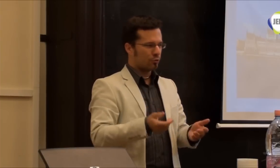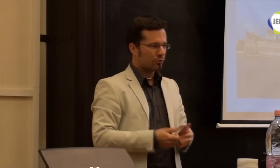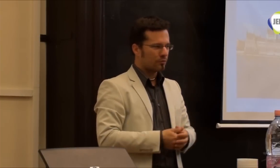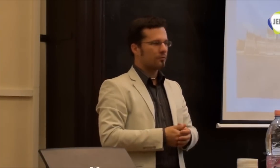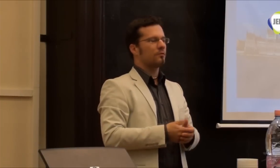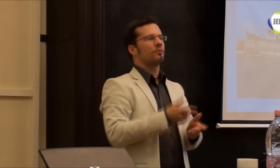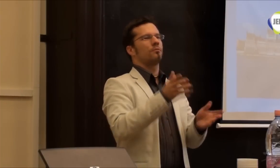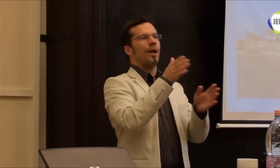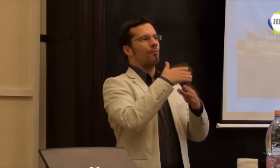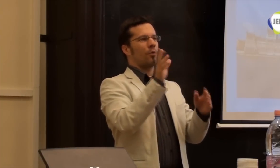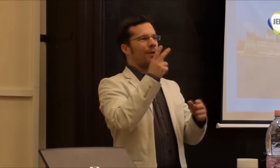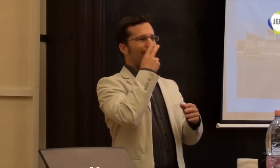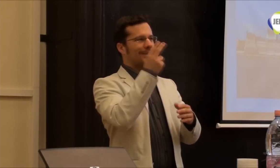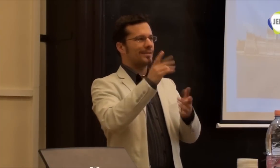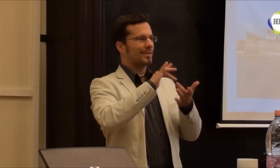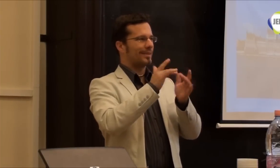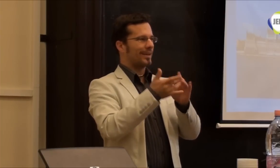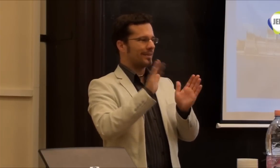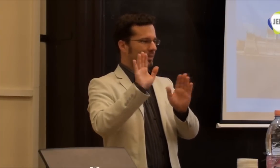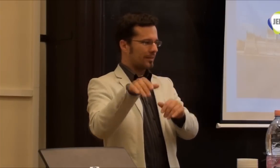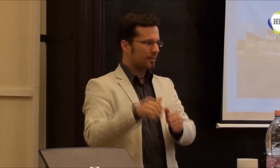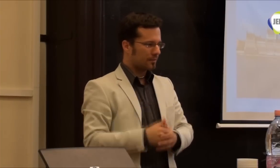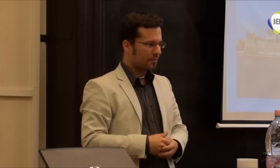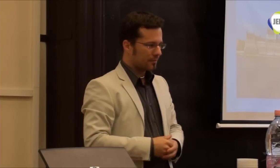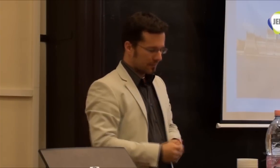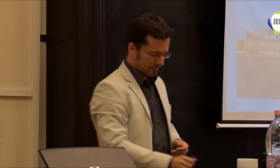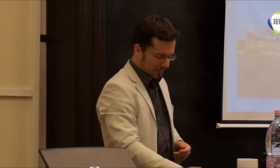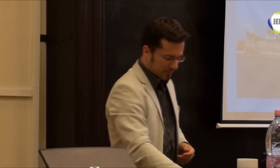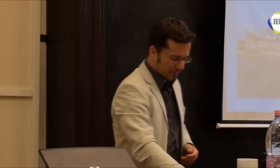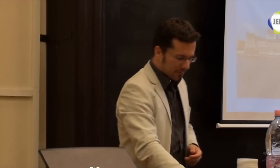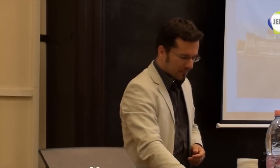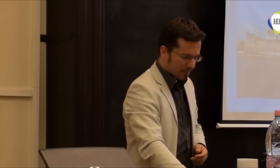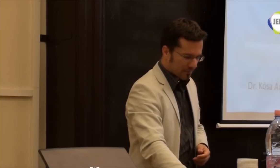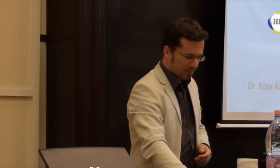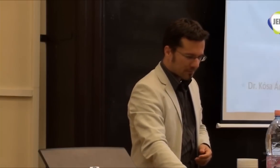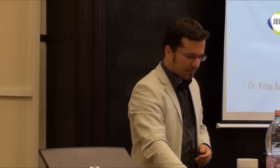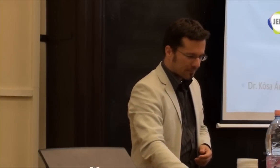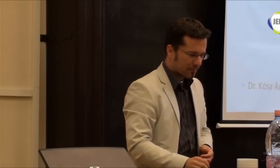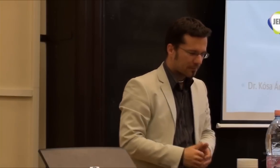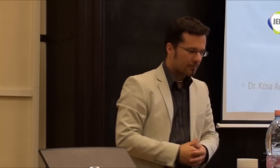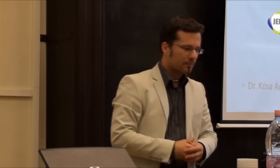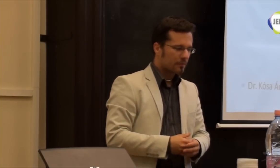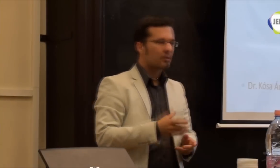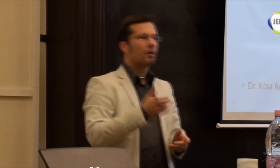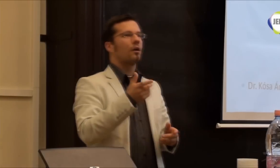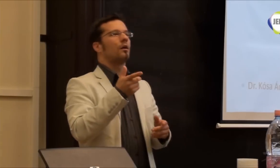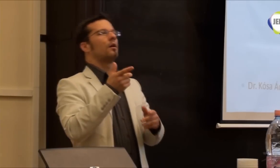filmen megmutatnám, de erre nagyon kevés az idő, ezt meg lehet írni az interneten.